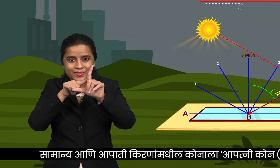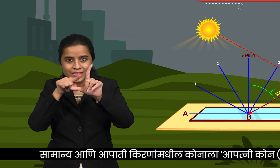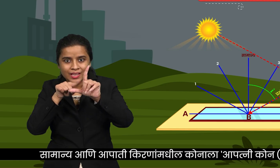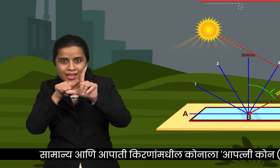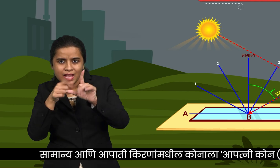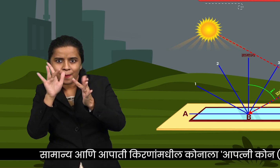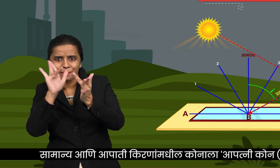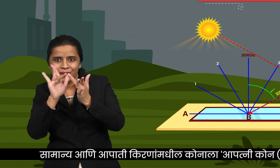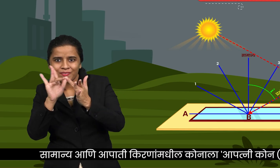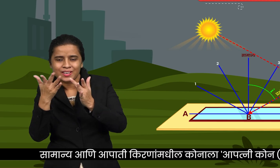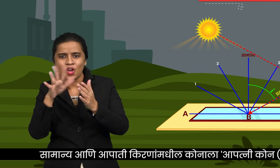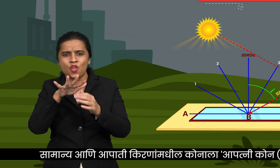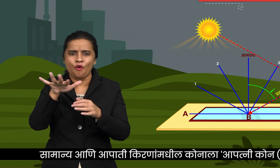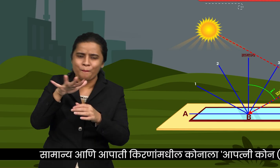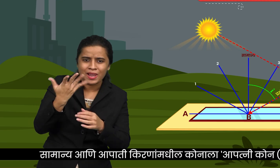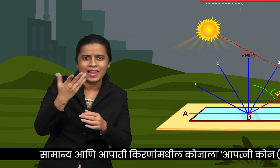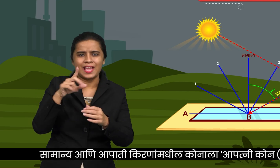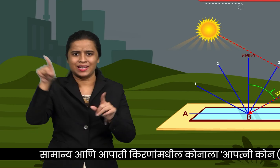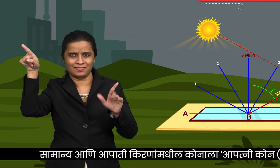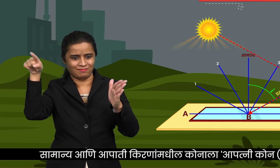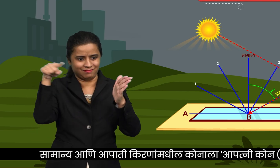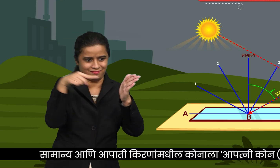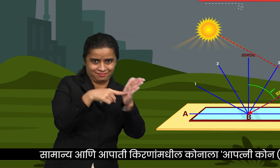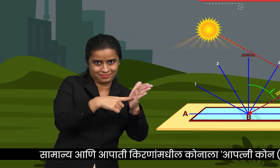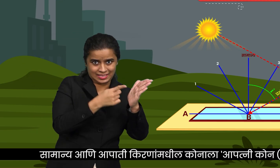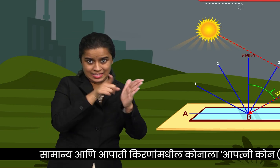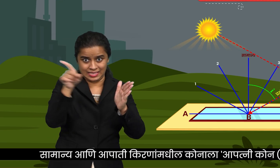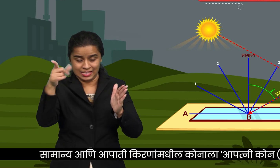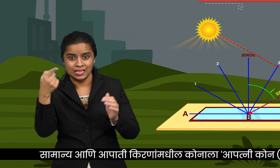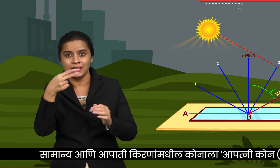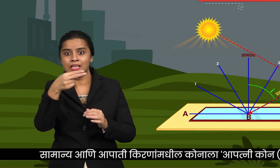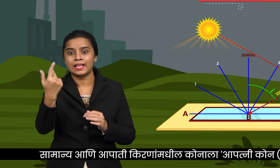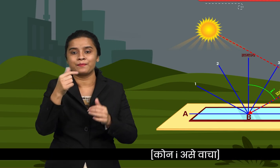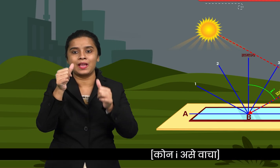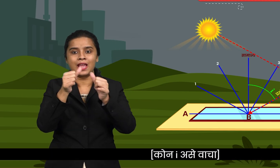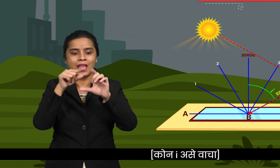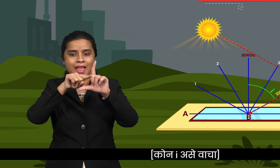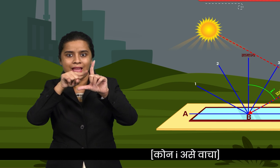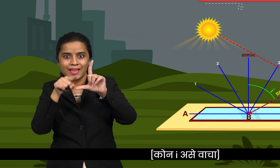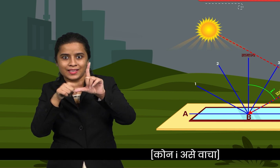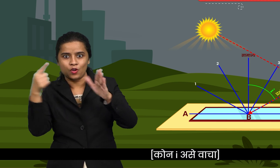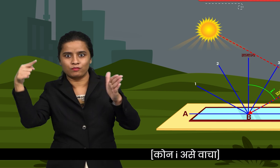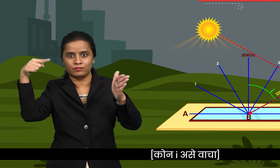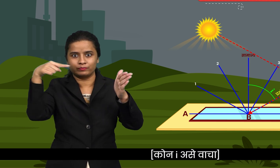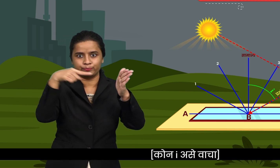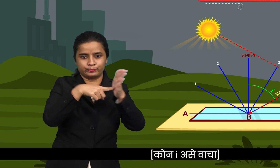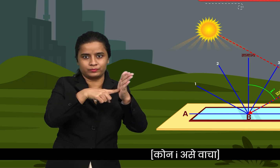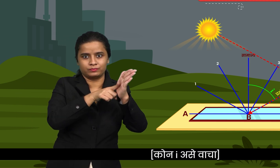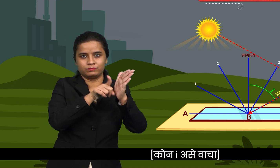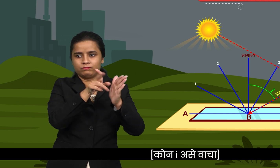सामान्य आणि आपती किरणांमधील कोनाला आपती कोन म्हणतात. कोन असे